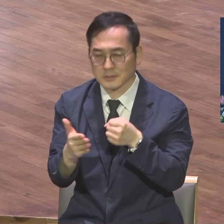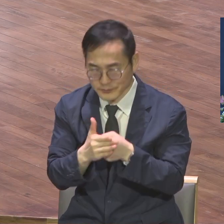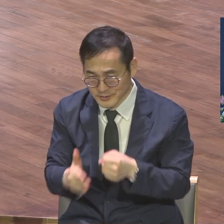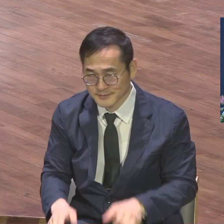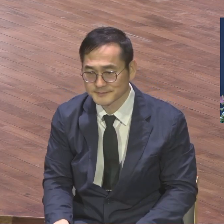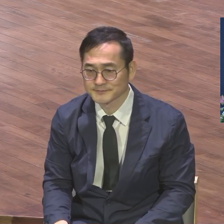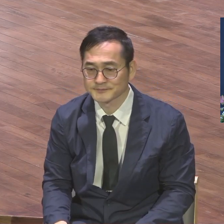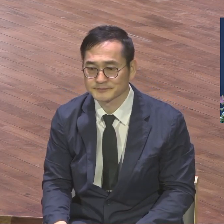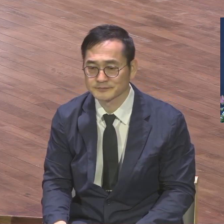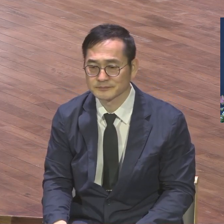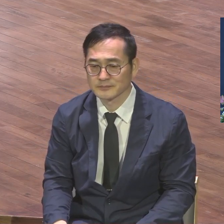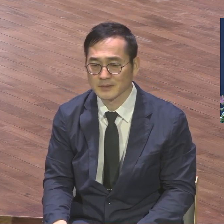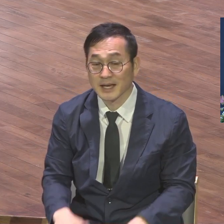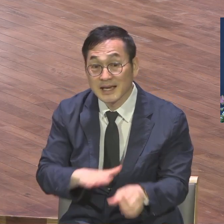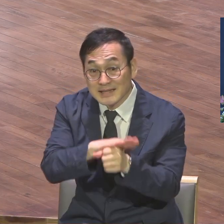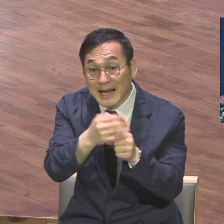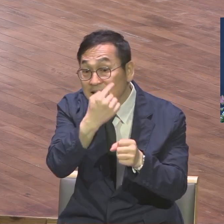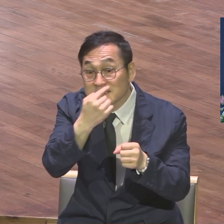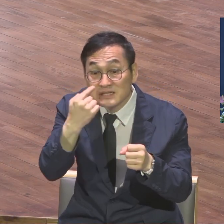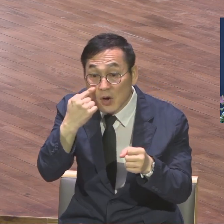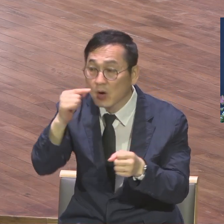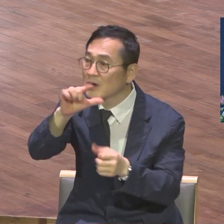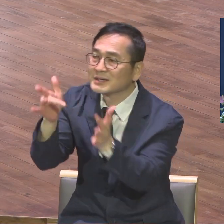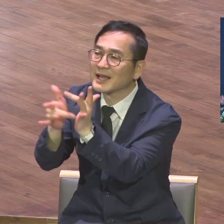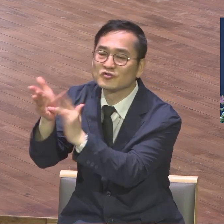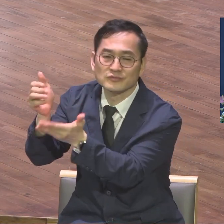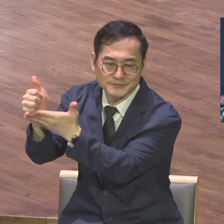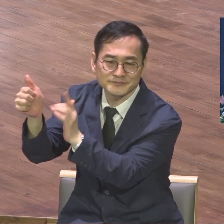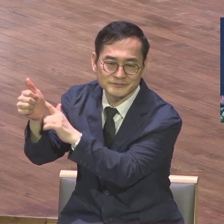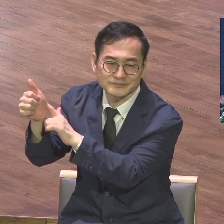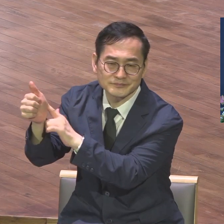이 하나님 사랑 확증이요, 확증.